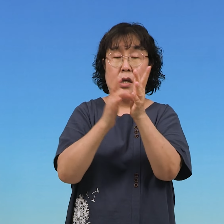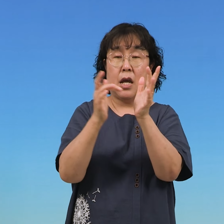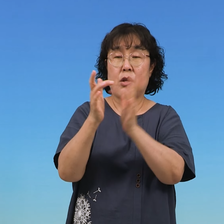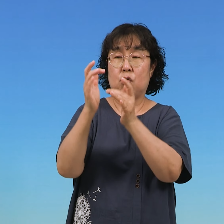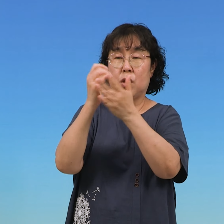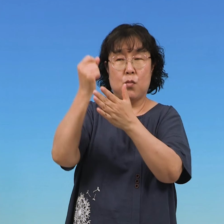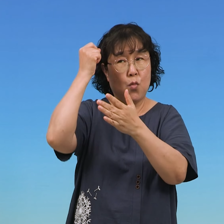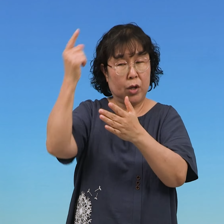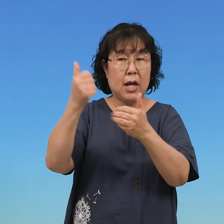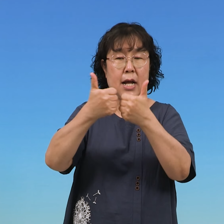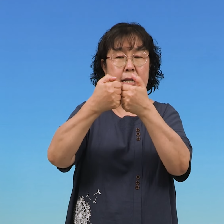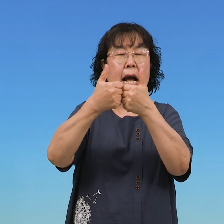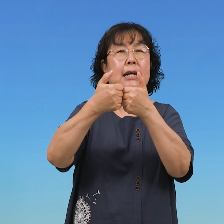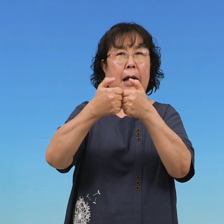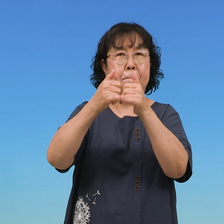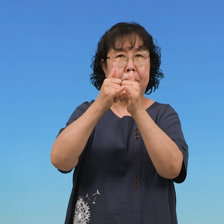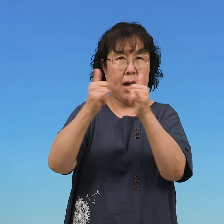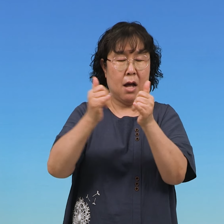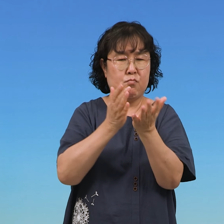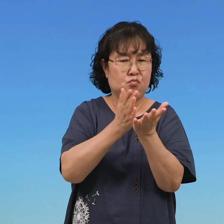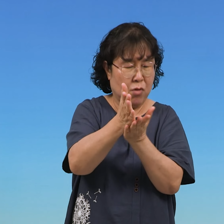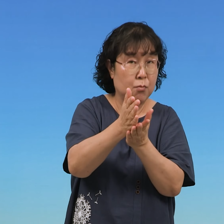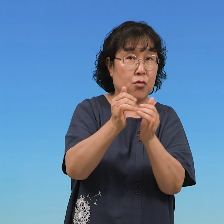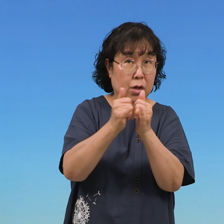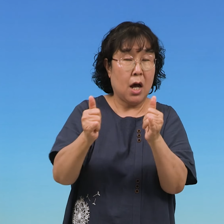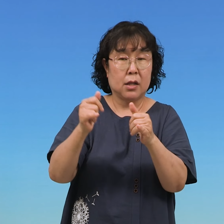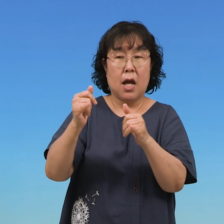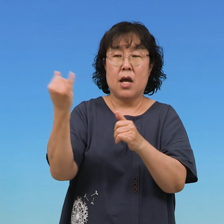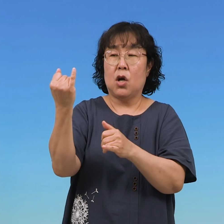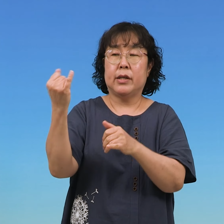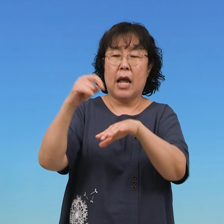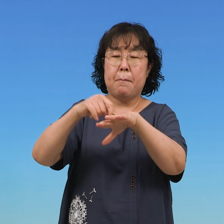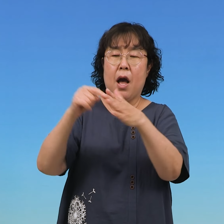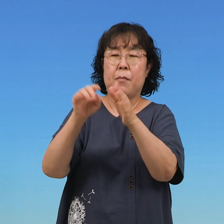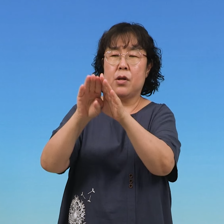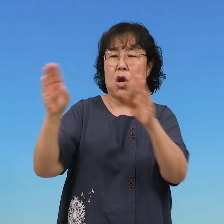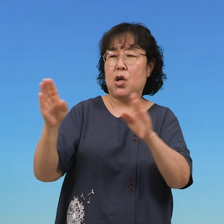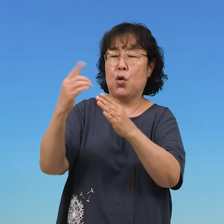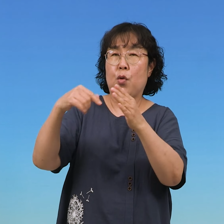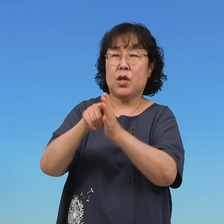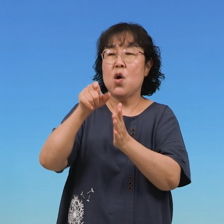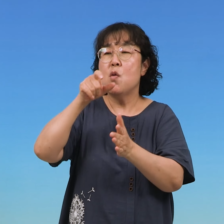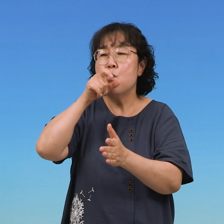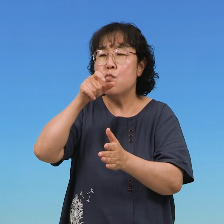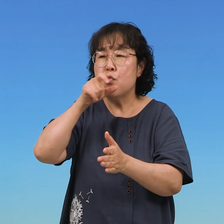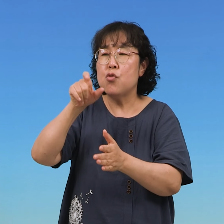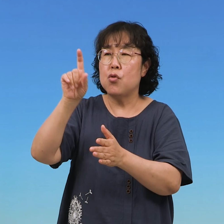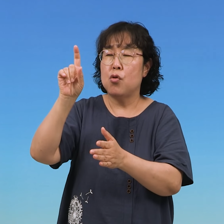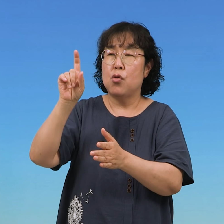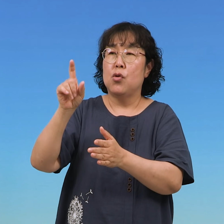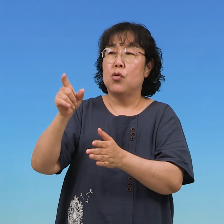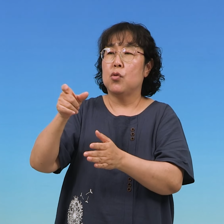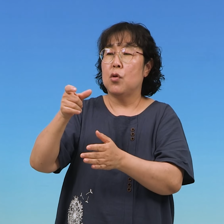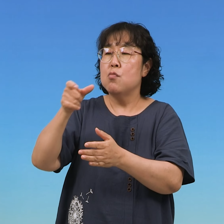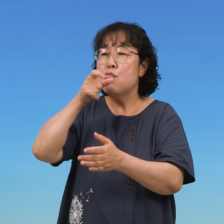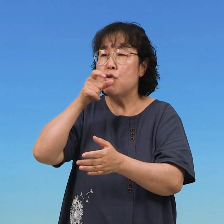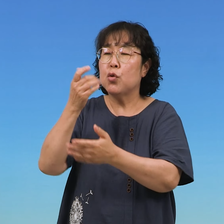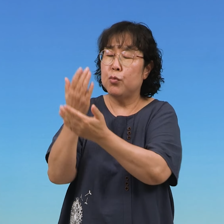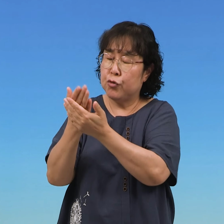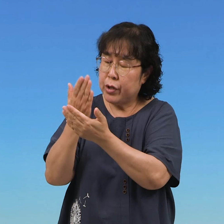이제 예수님은 위대한 상담가세요. 그래, 이 여인의 마음을 열게 하기 위해 가지고 이제 물 한 잔 줄 수 있겠습니까?